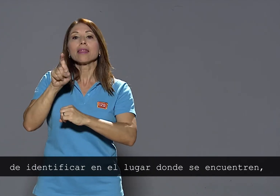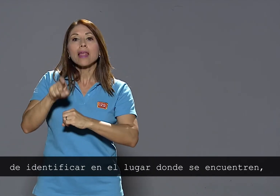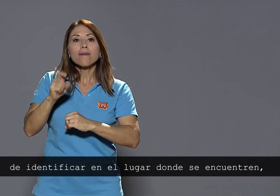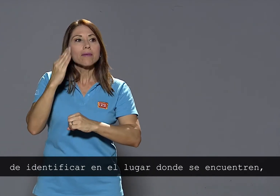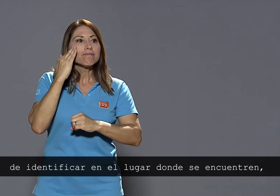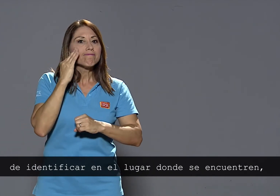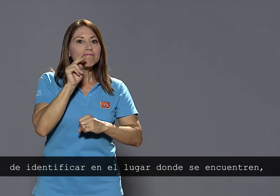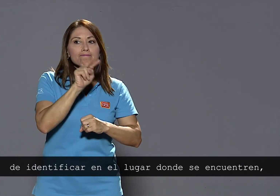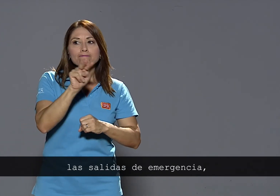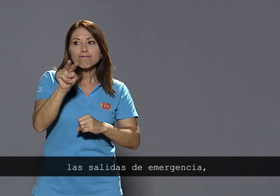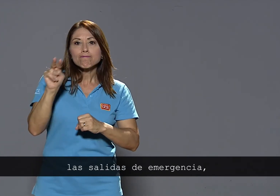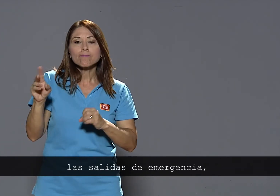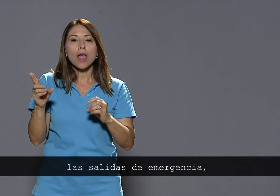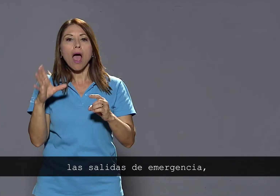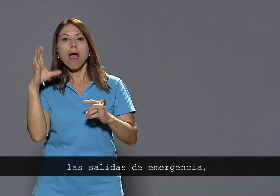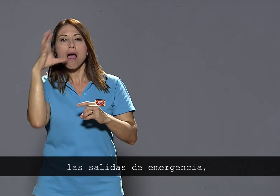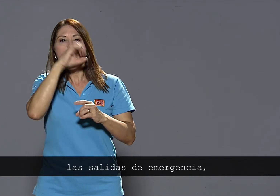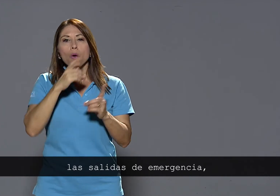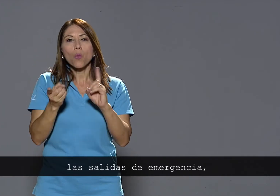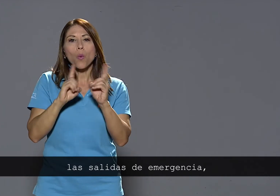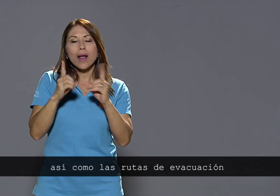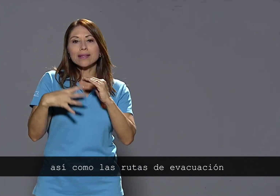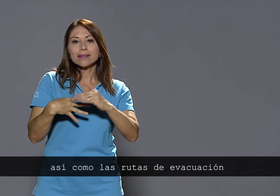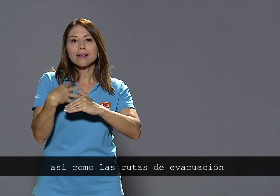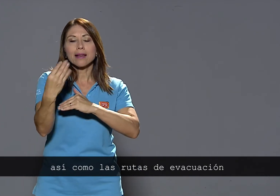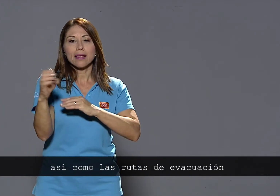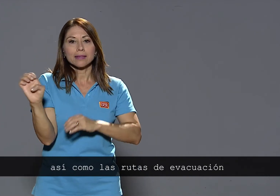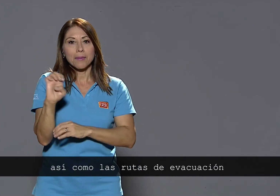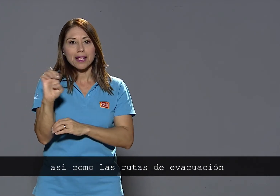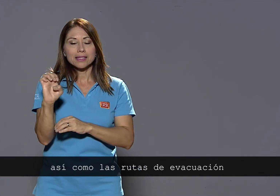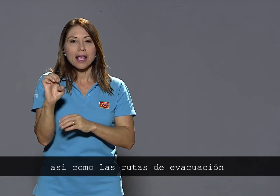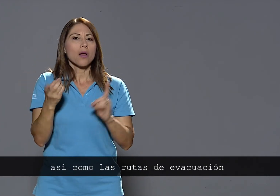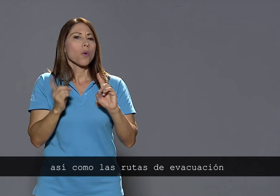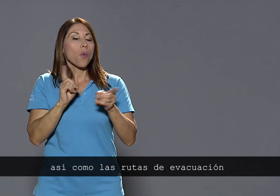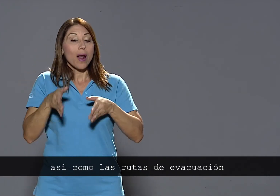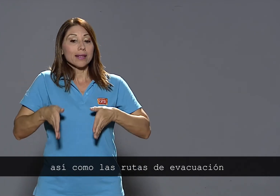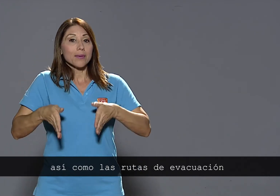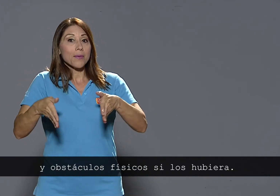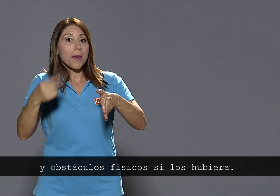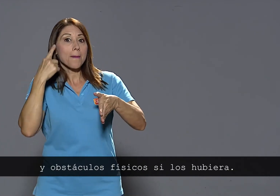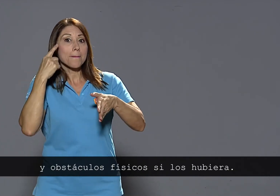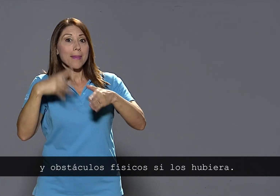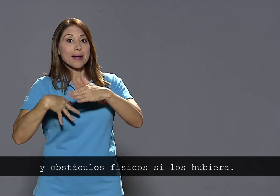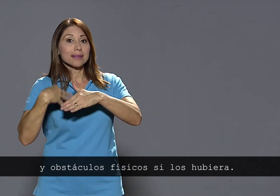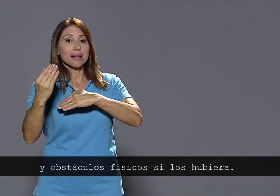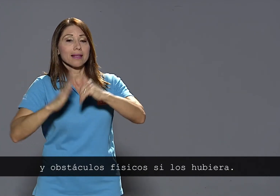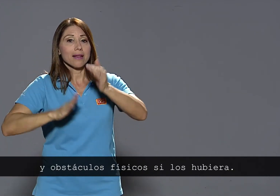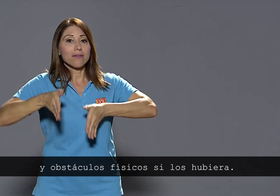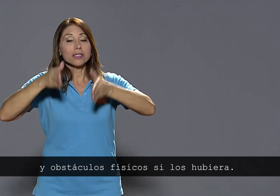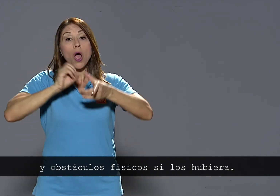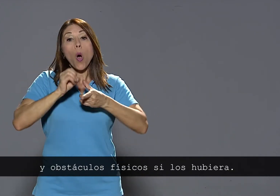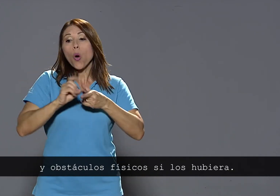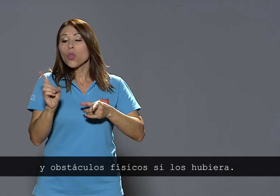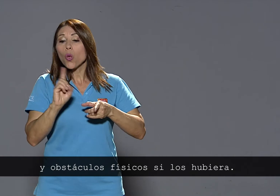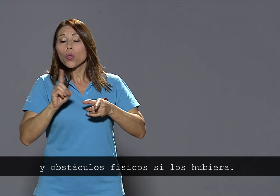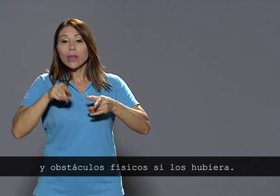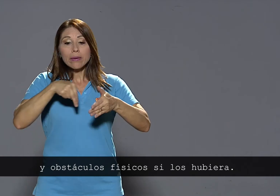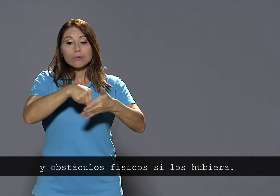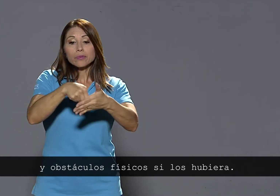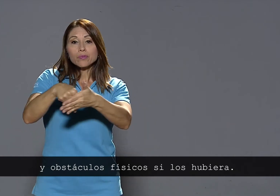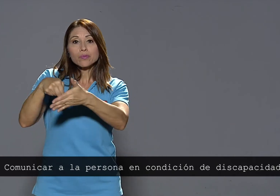lugar donde se encuentre las salidas de emergencia, así como las rutas de evacuación y obstáculos físicos si los